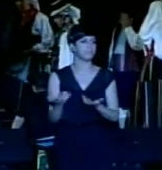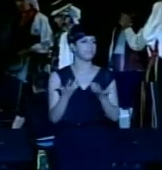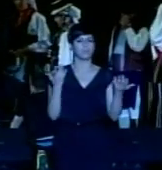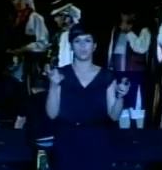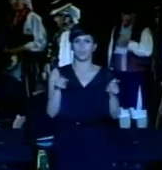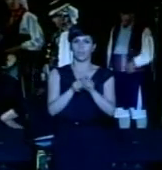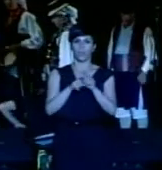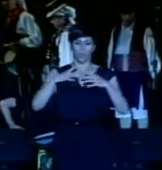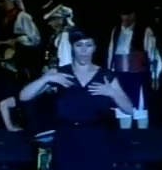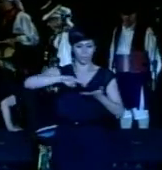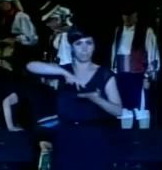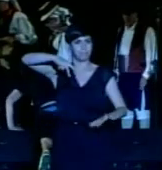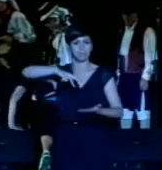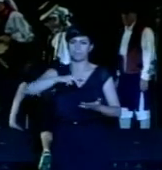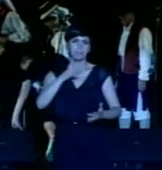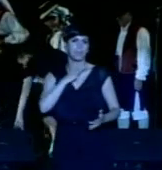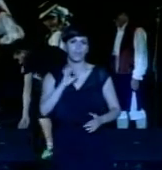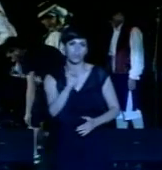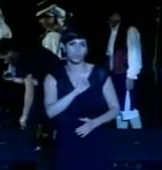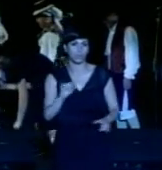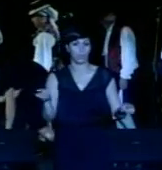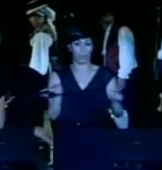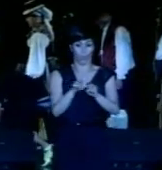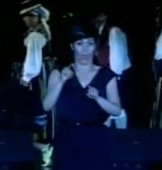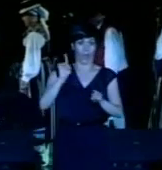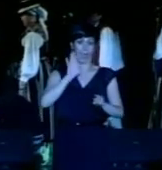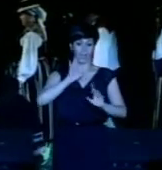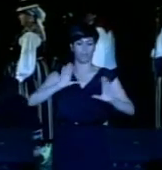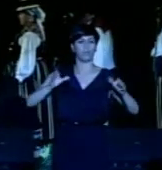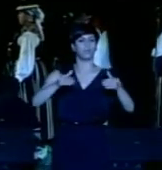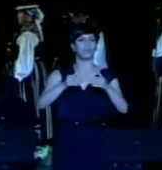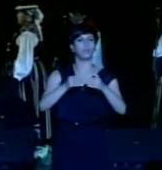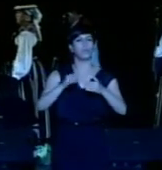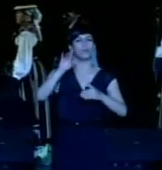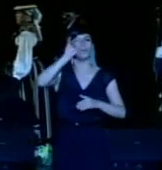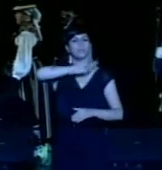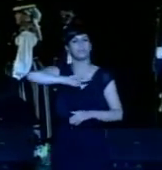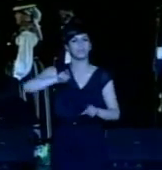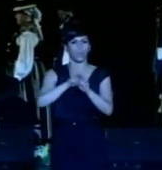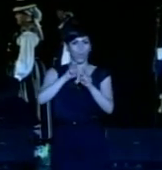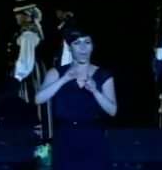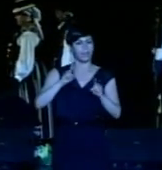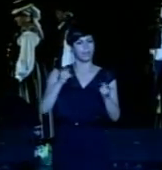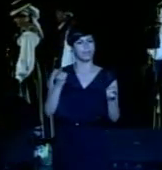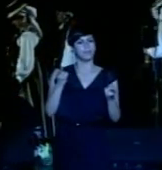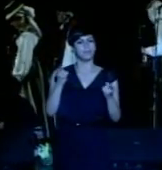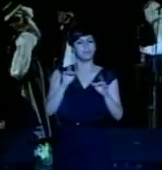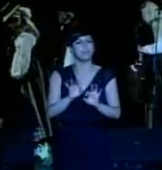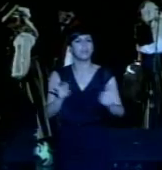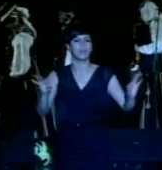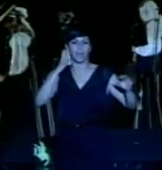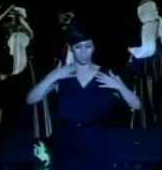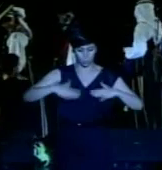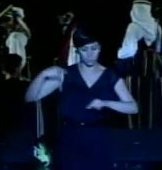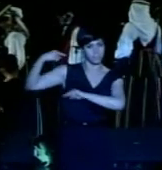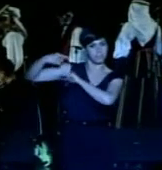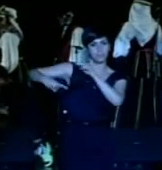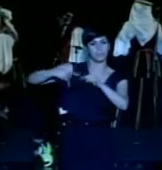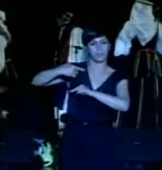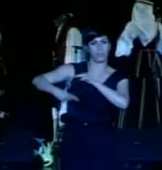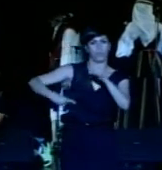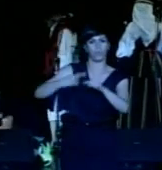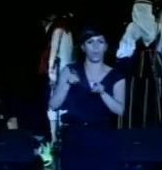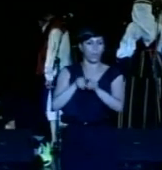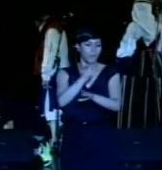Están magníficos en escena, algunos además, como precisamente este grupo tiene un estudio muy especial de la vestimenta tradicional y lo